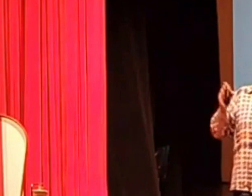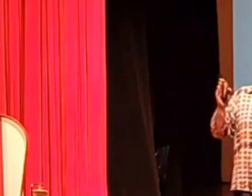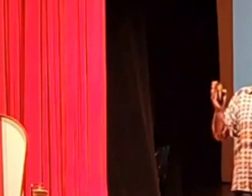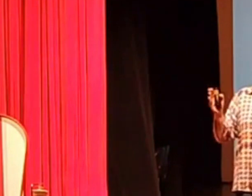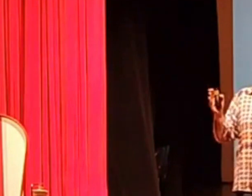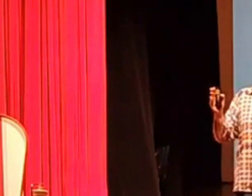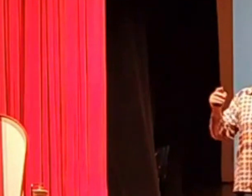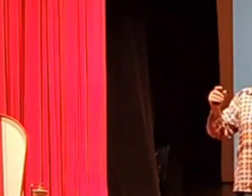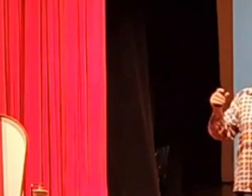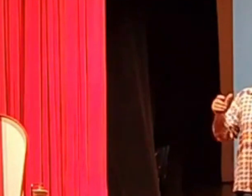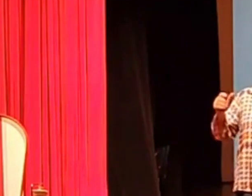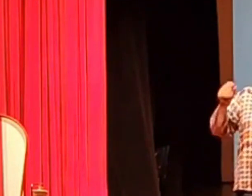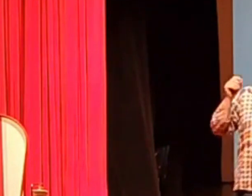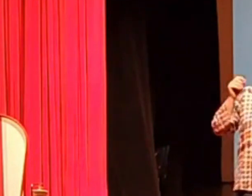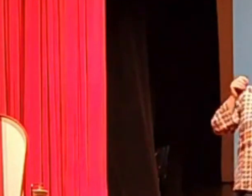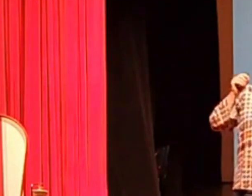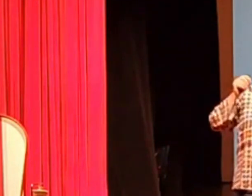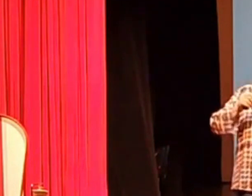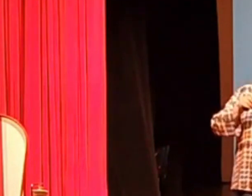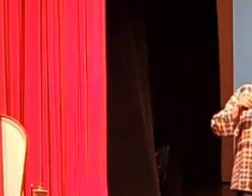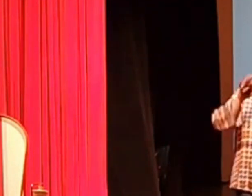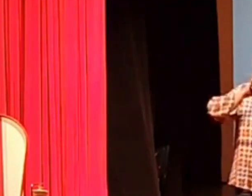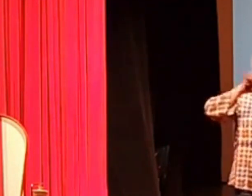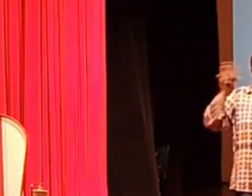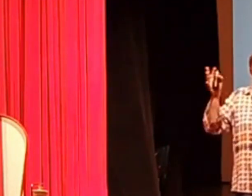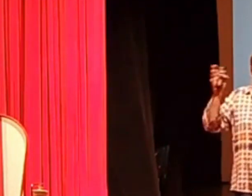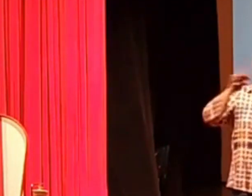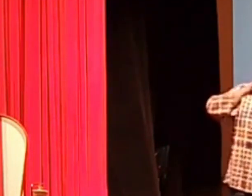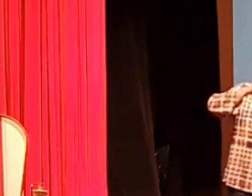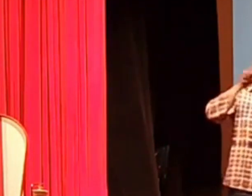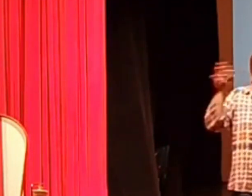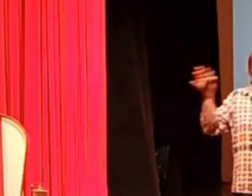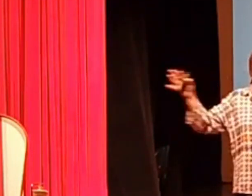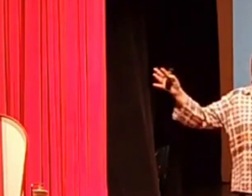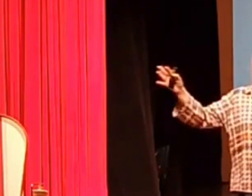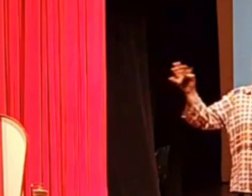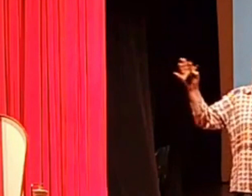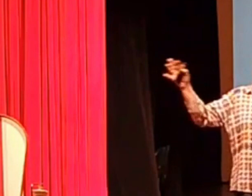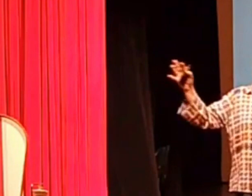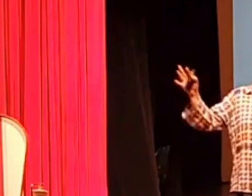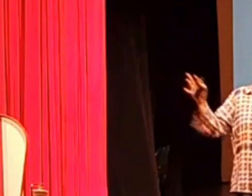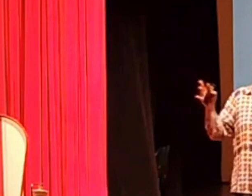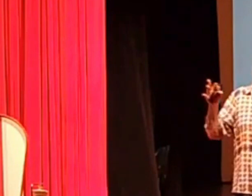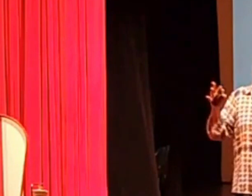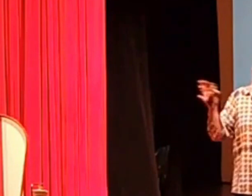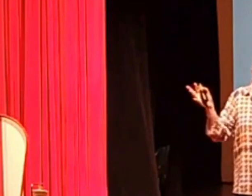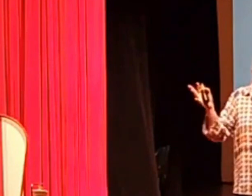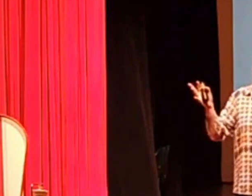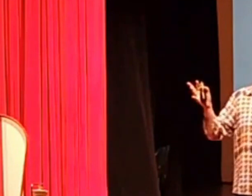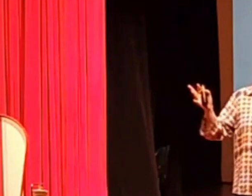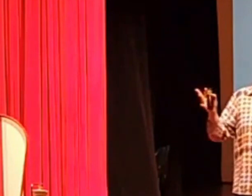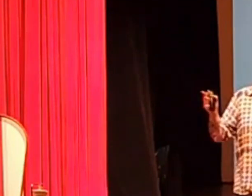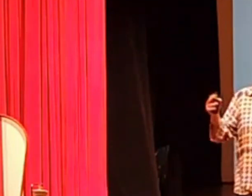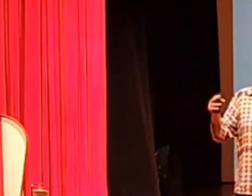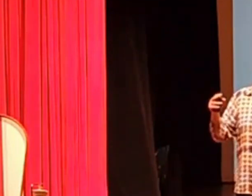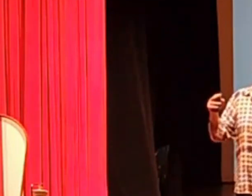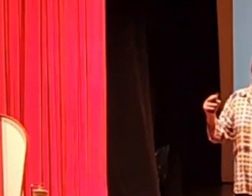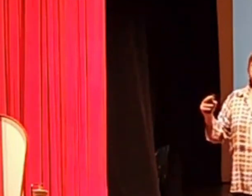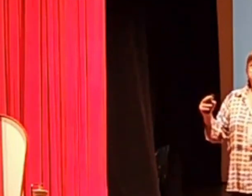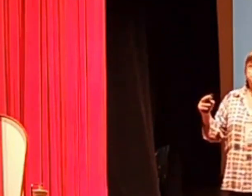que se descobriu a escoliose. A média, né? Porque a nossa amostra